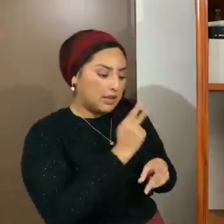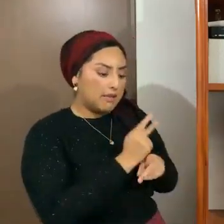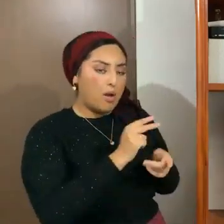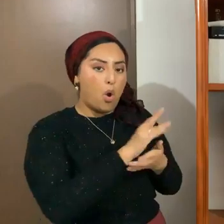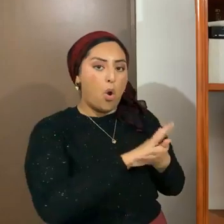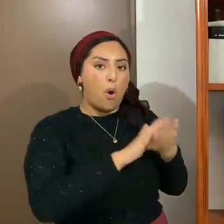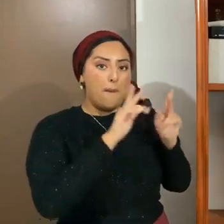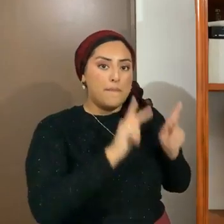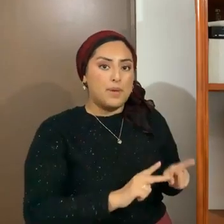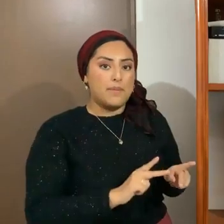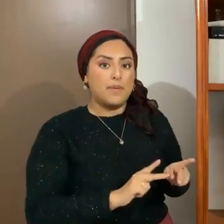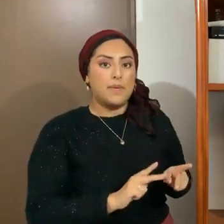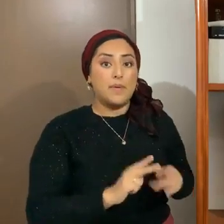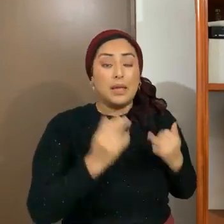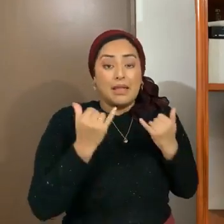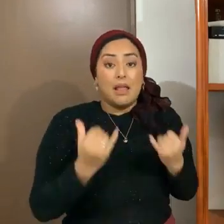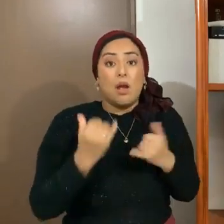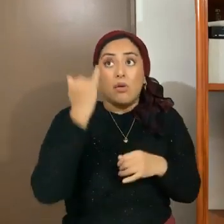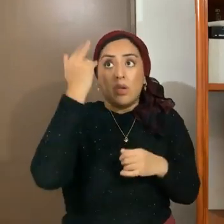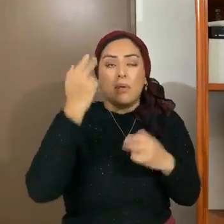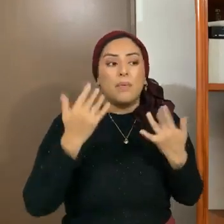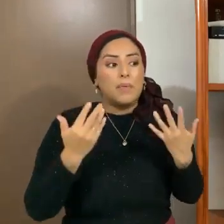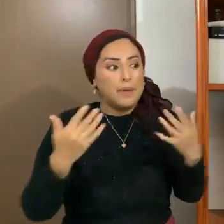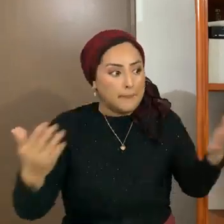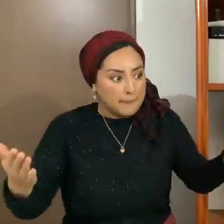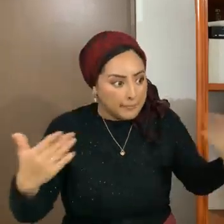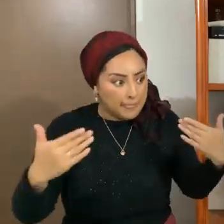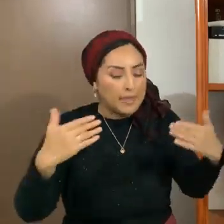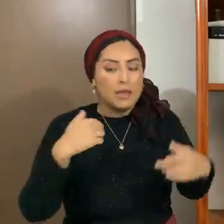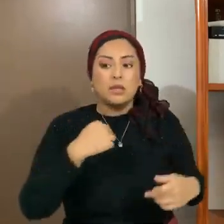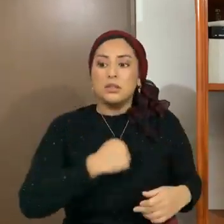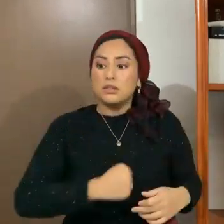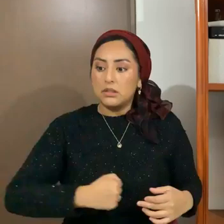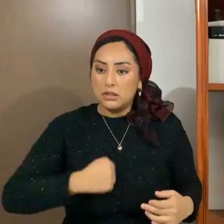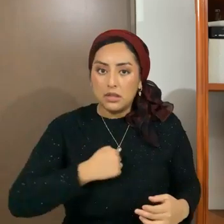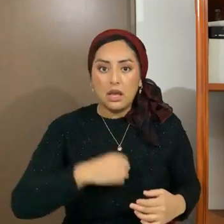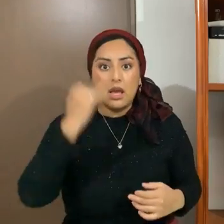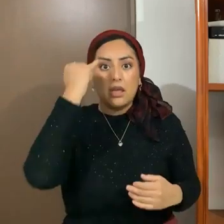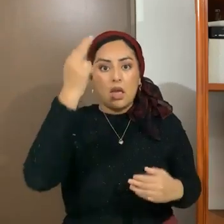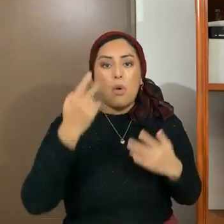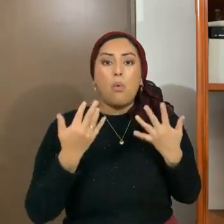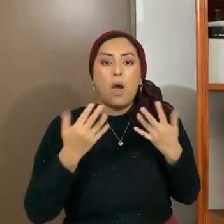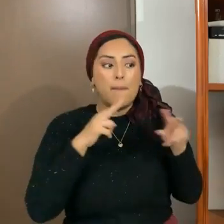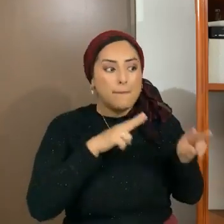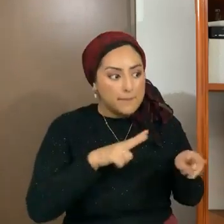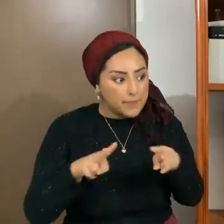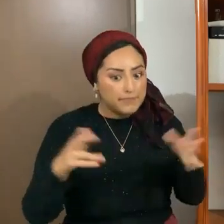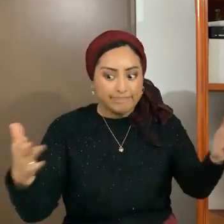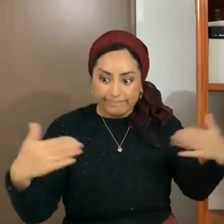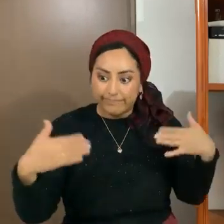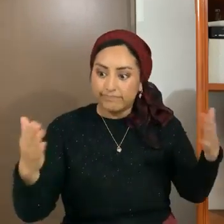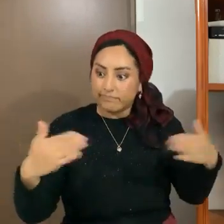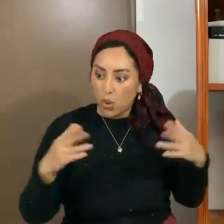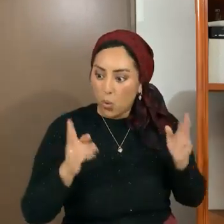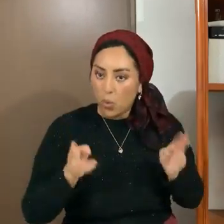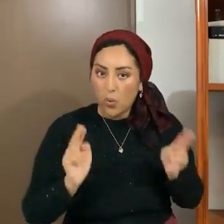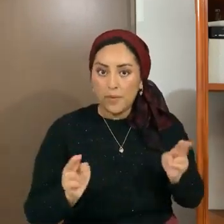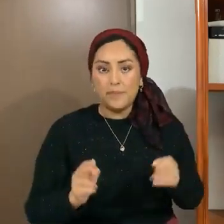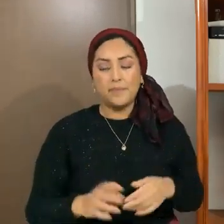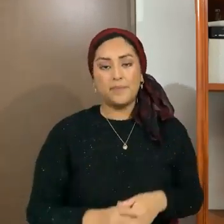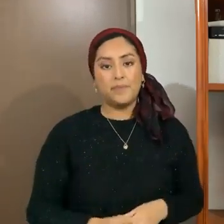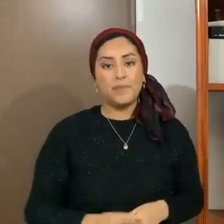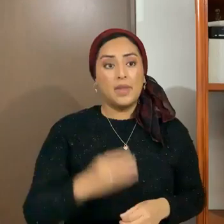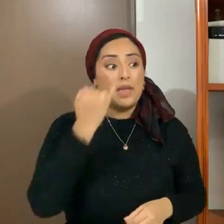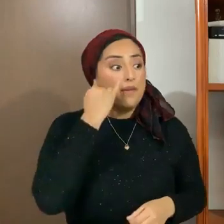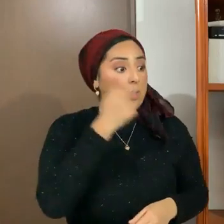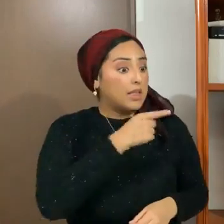seamos parte de Él. Si no se apercibe la Keilah, si sigue con sus malas prácticas, entonces el Eterno los